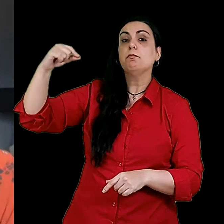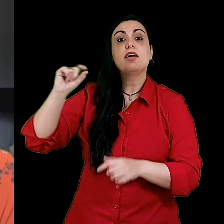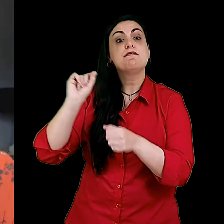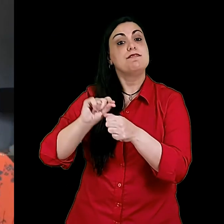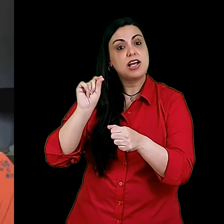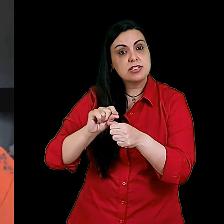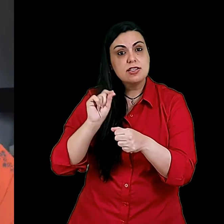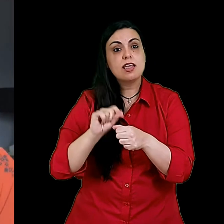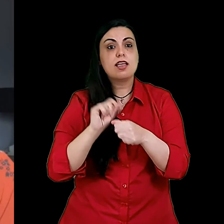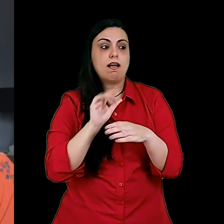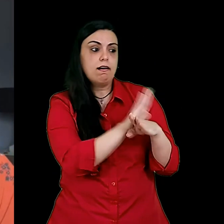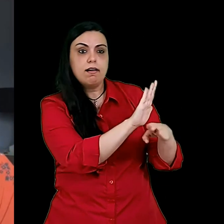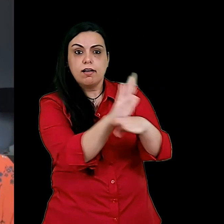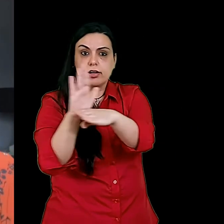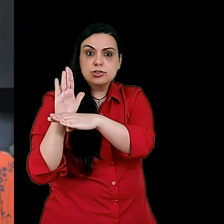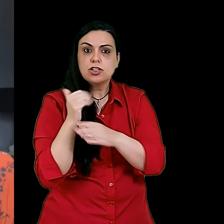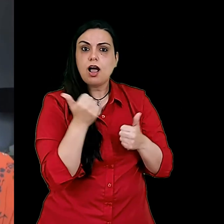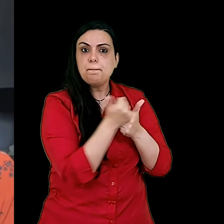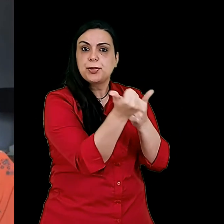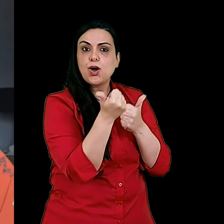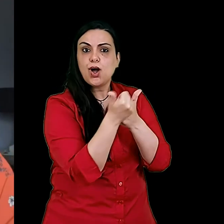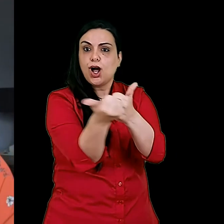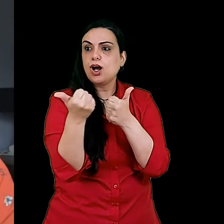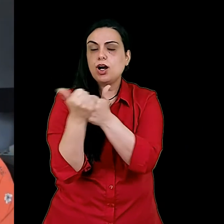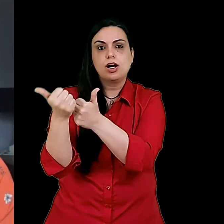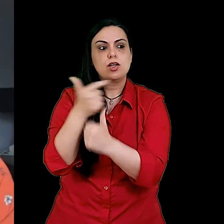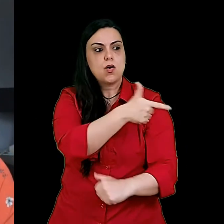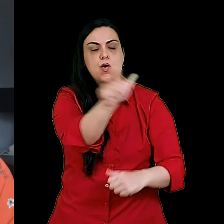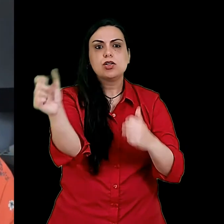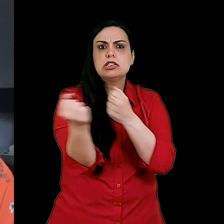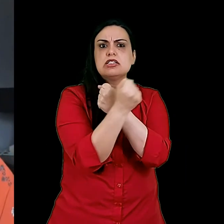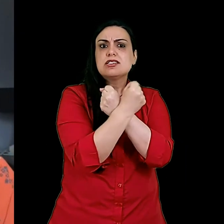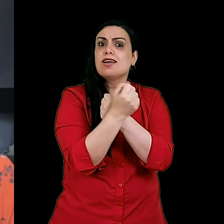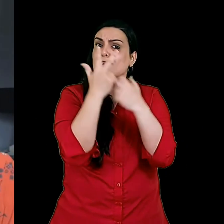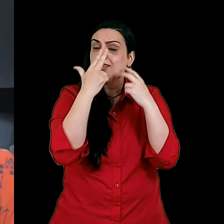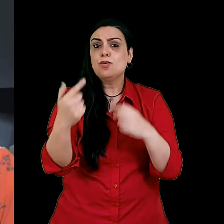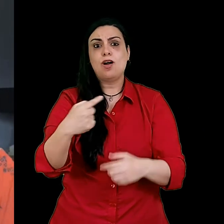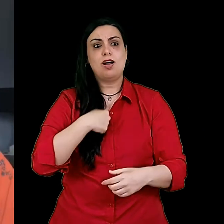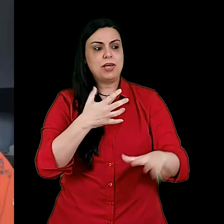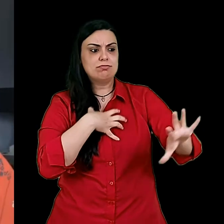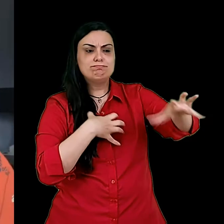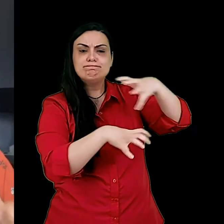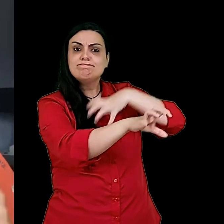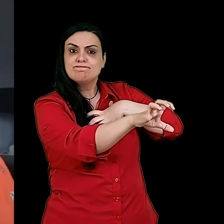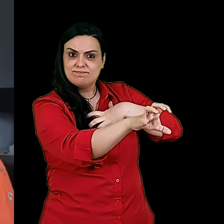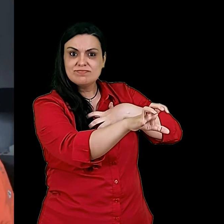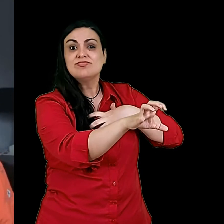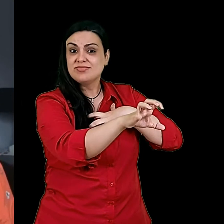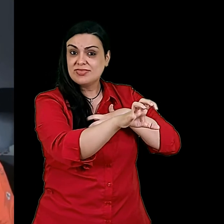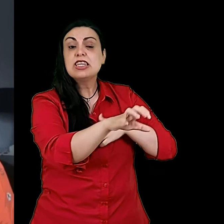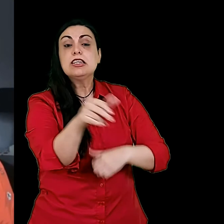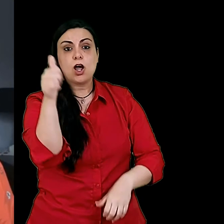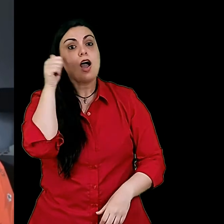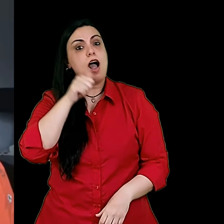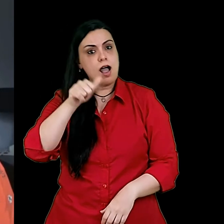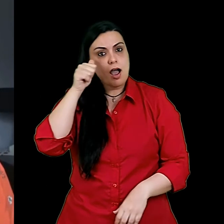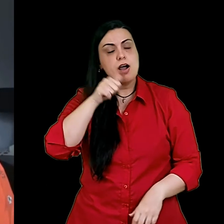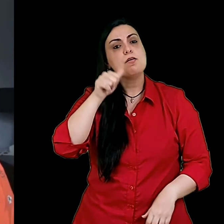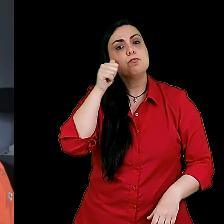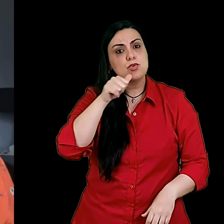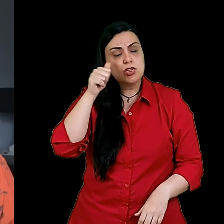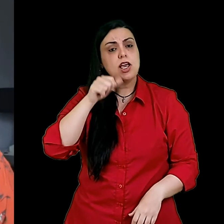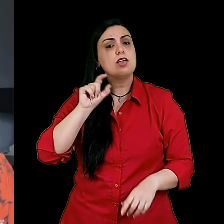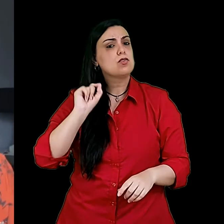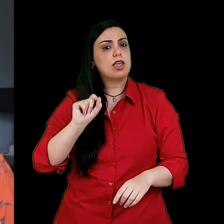sente-se chamada e vocacionada para promover isso para a vida de outras pessoas que estavam na mesma condição que ela se encontrava